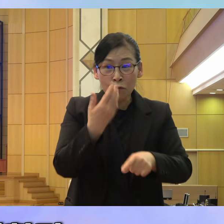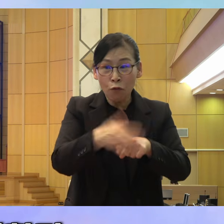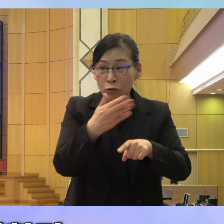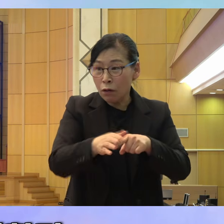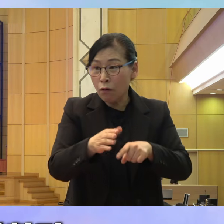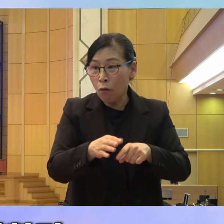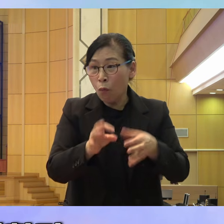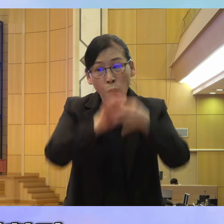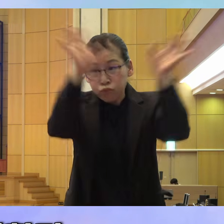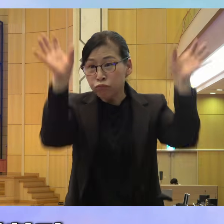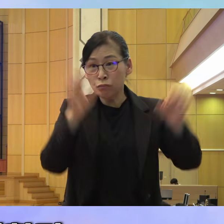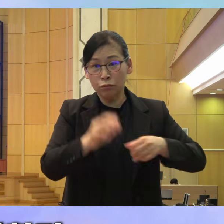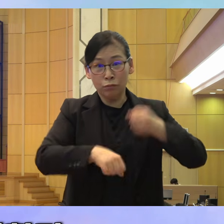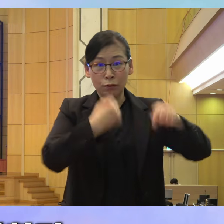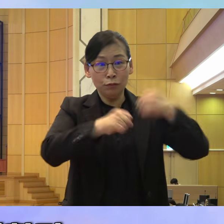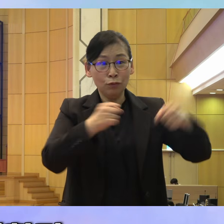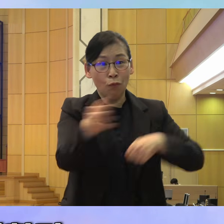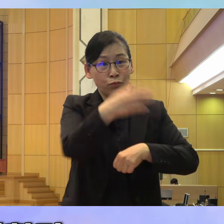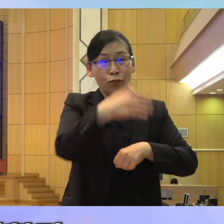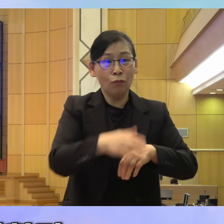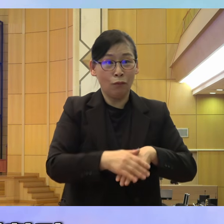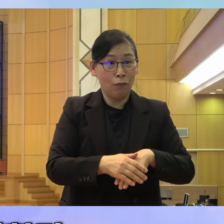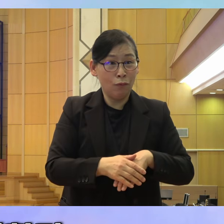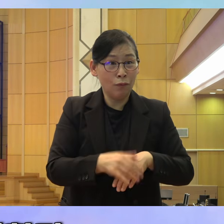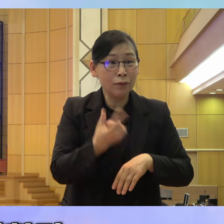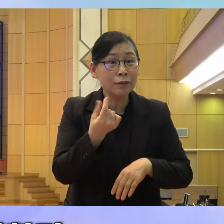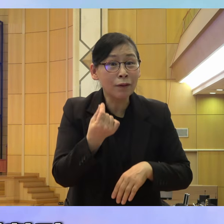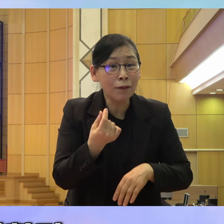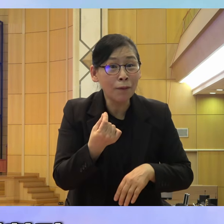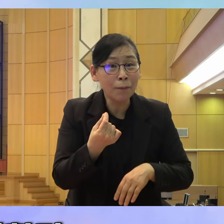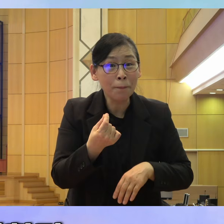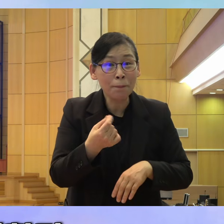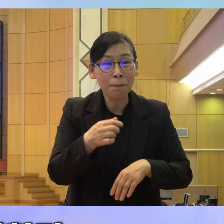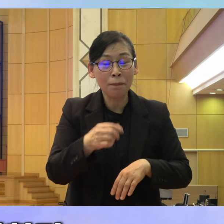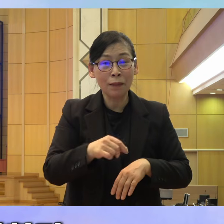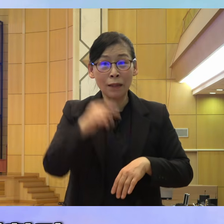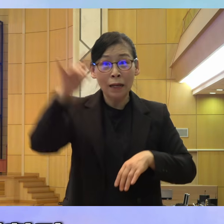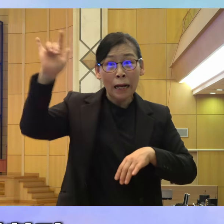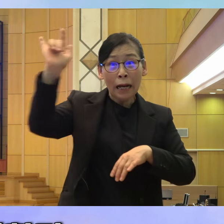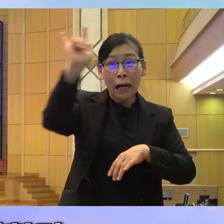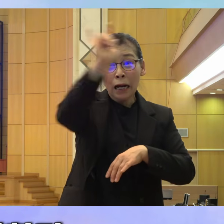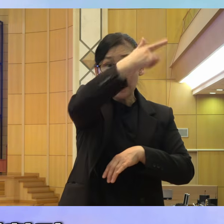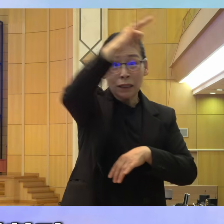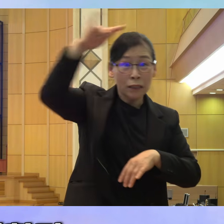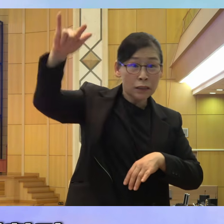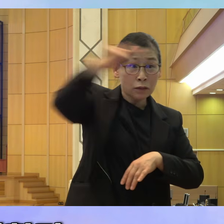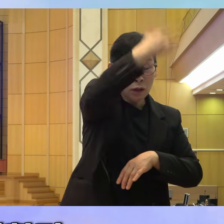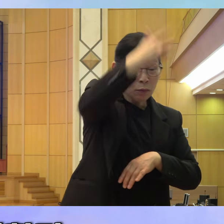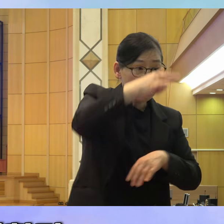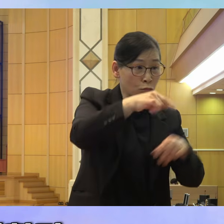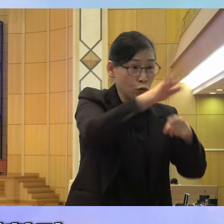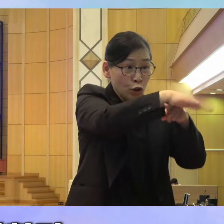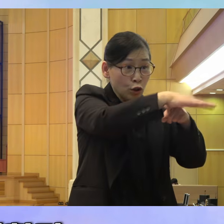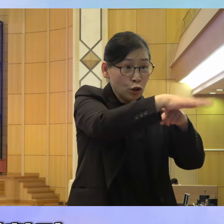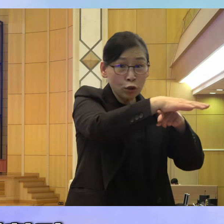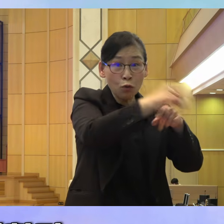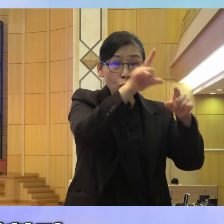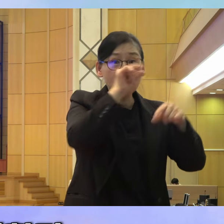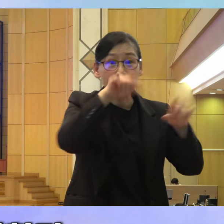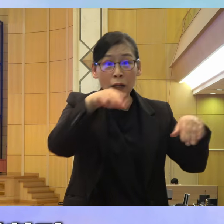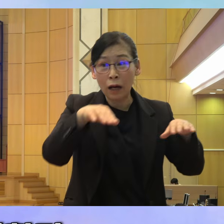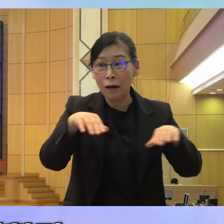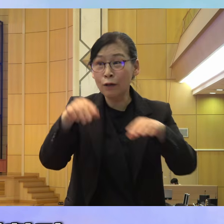없잖아요. 네? 까치집 보면 서울 까치집이나 중국 까치집이나 똑같잖아요. 너 몇